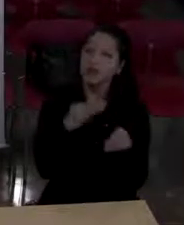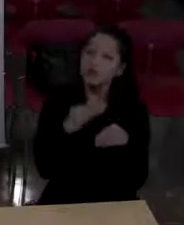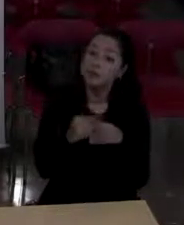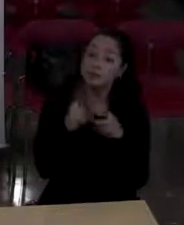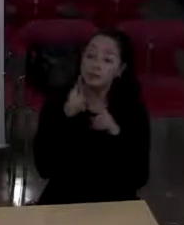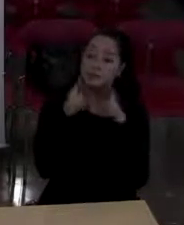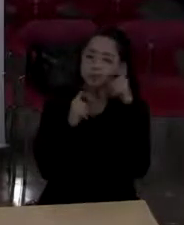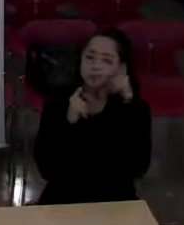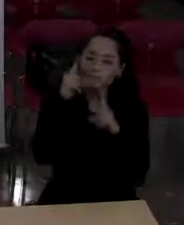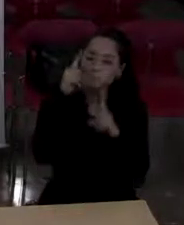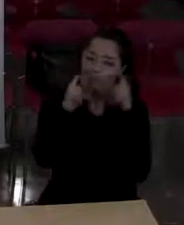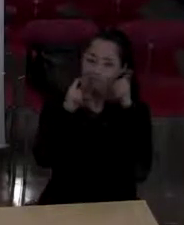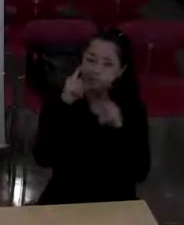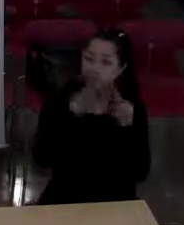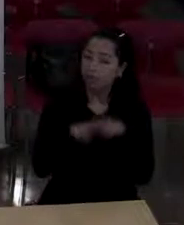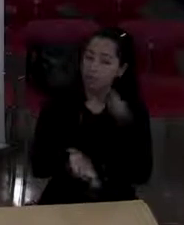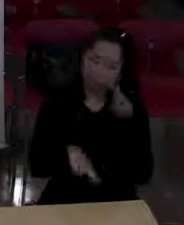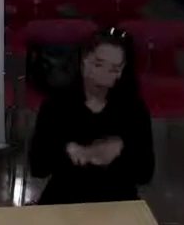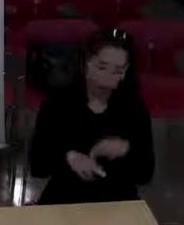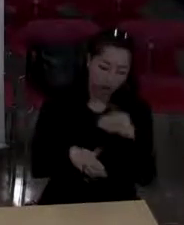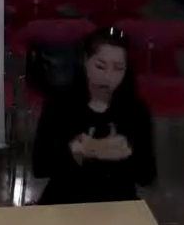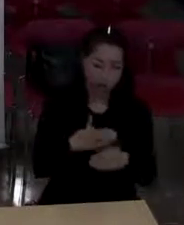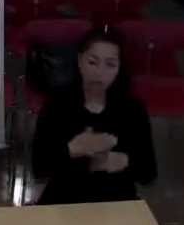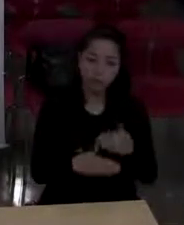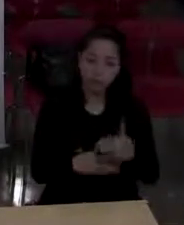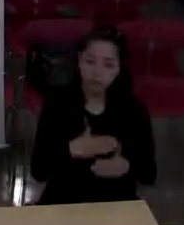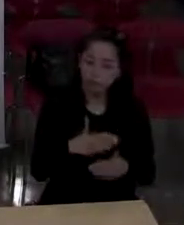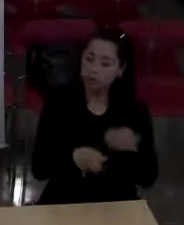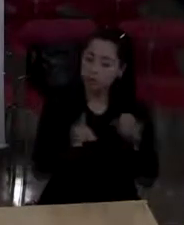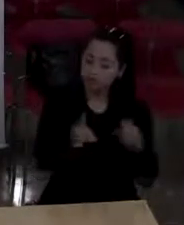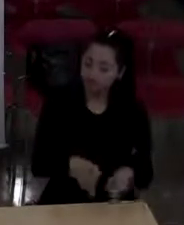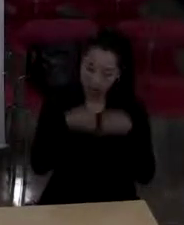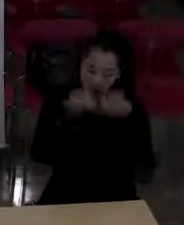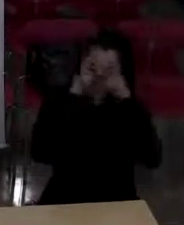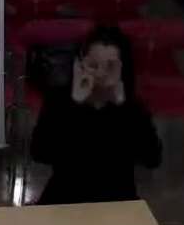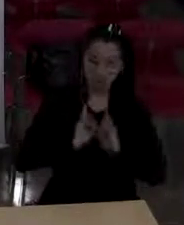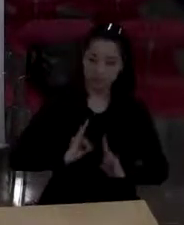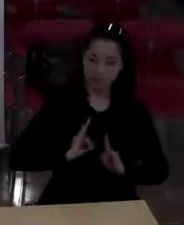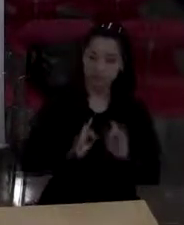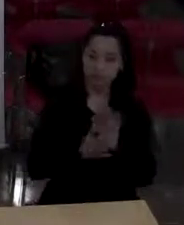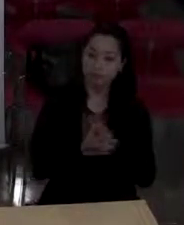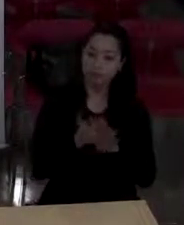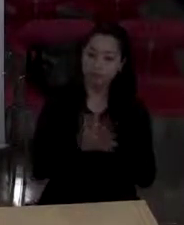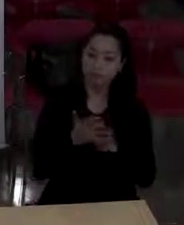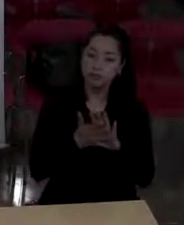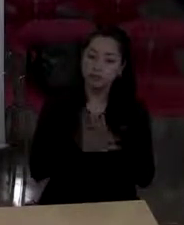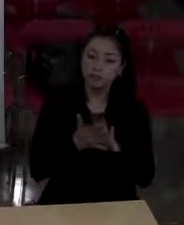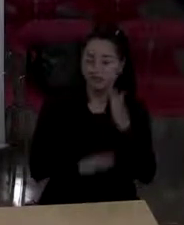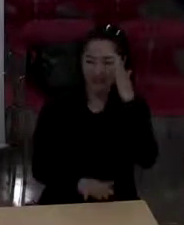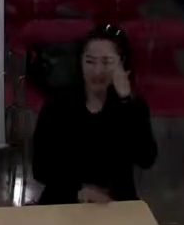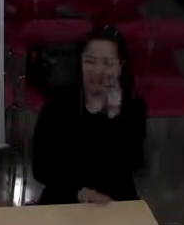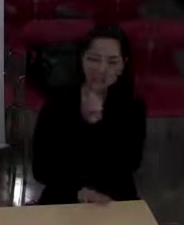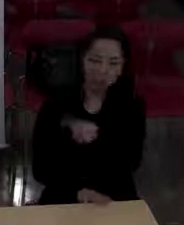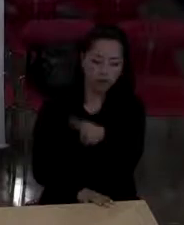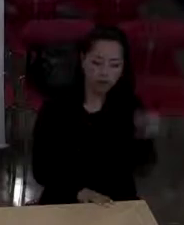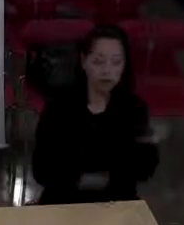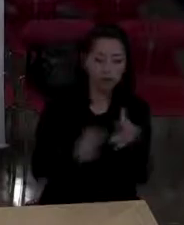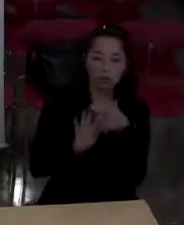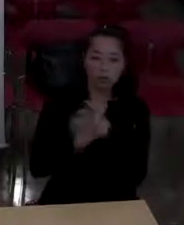diálogos irán llevando al bebé al uso y al dominio de esa lengua, en lo mejor de los casos con modelos lingüísticos pues también